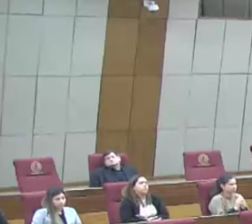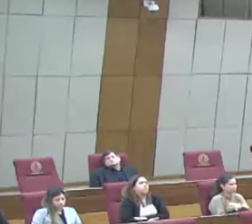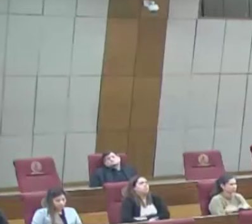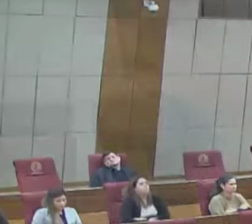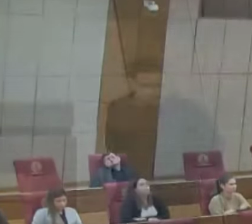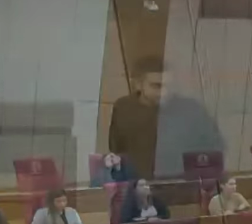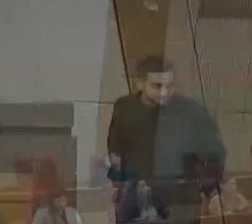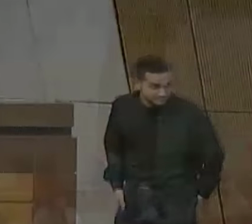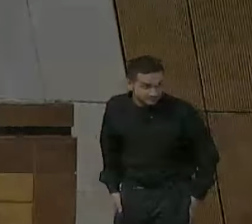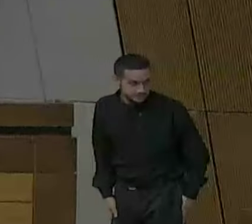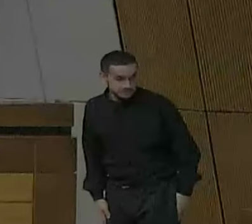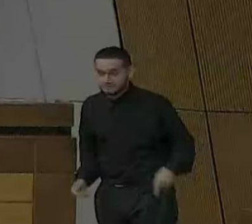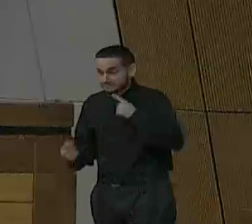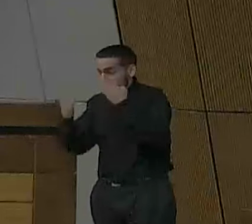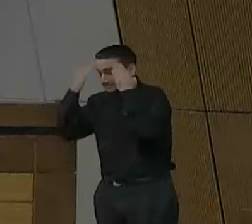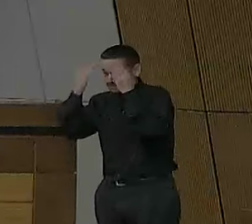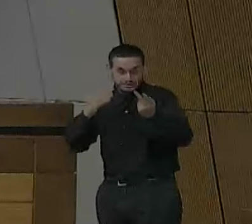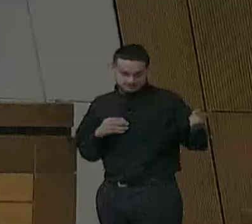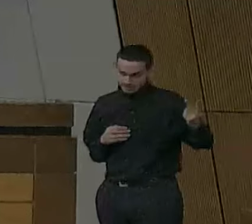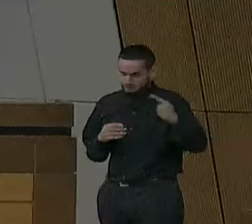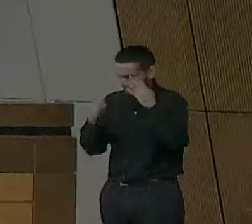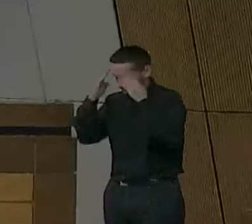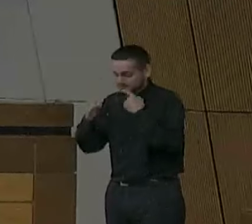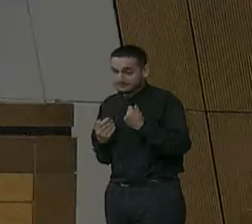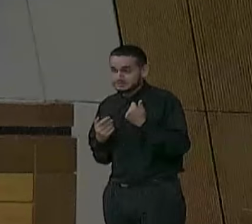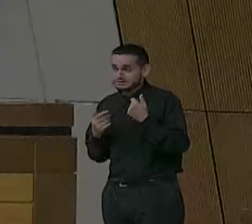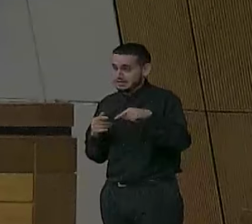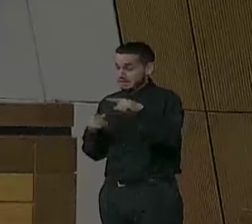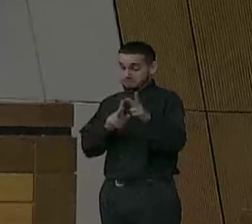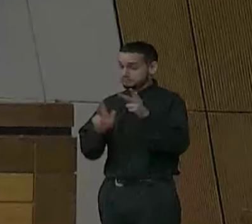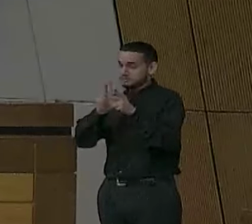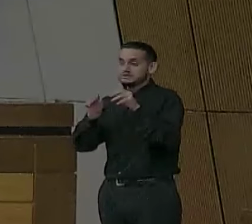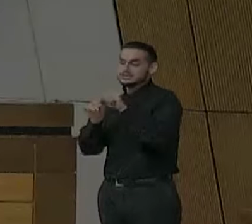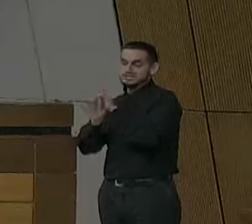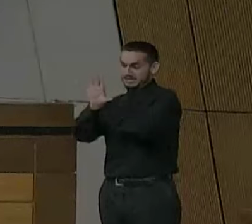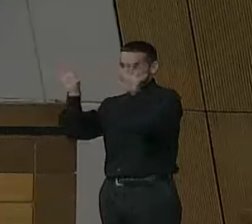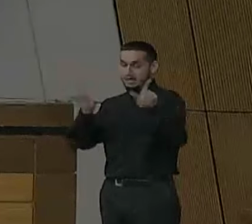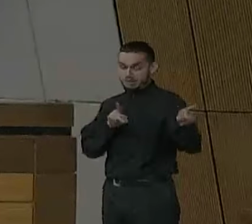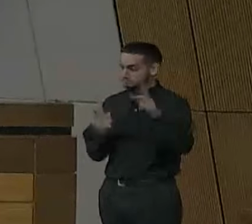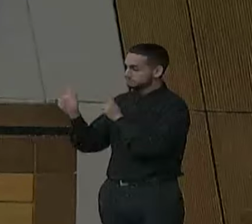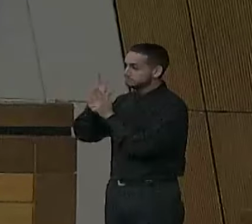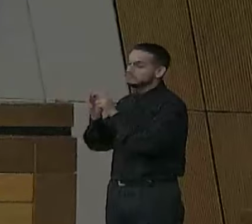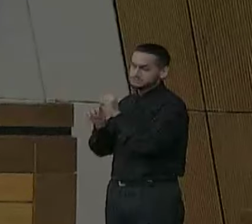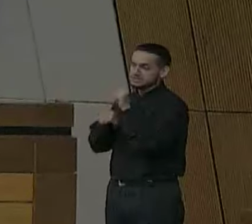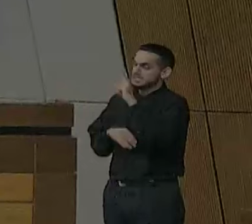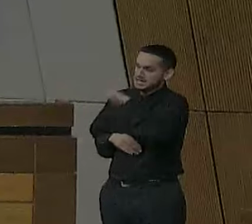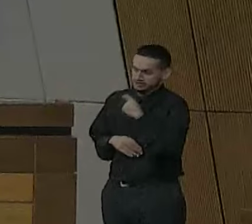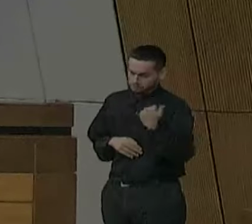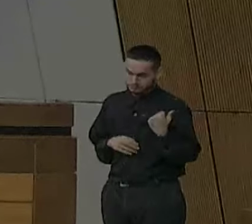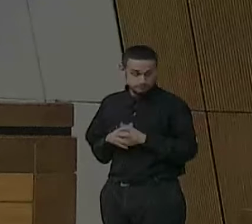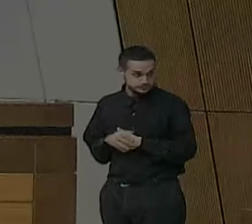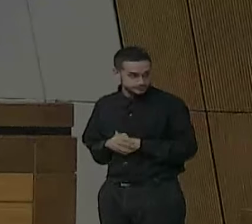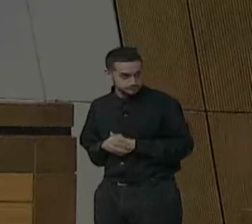Genial, Sammy, Meli, muchísimas gracias. Yo creo que súper completo todo lo que comentan, y creo que de alguna